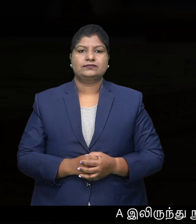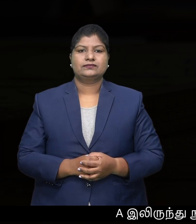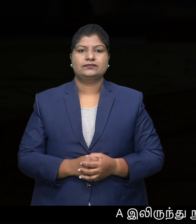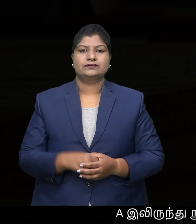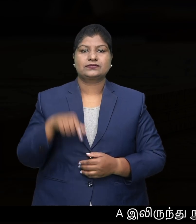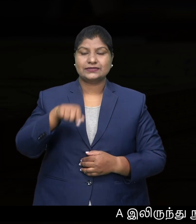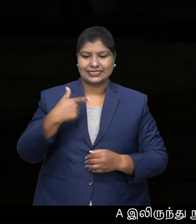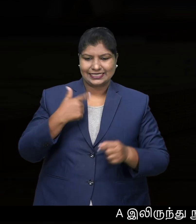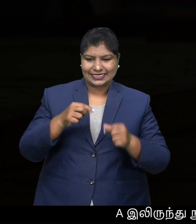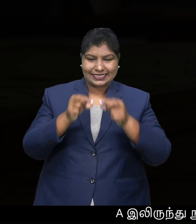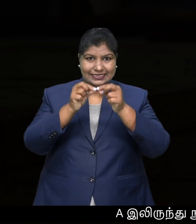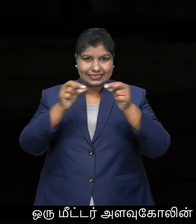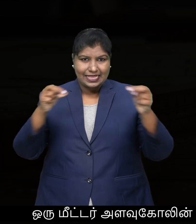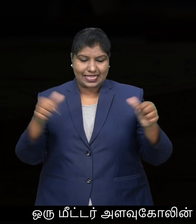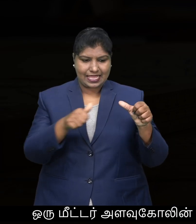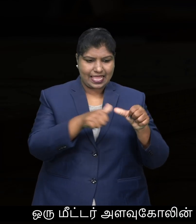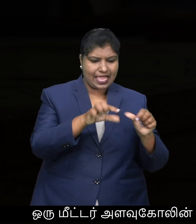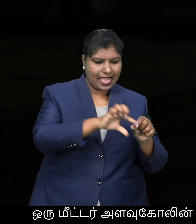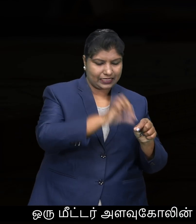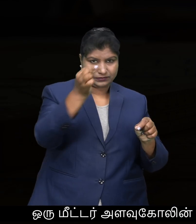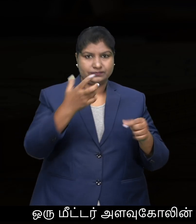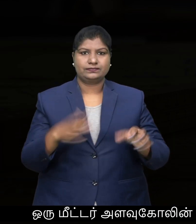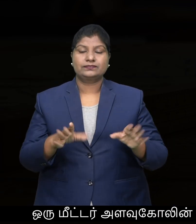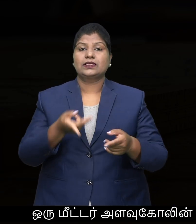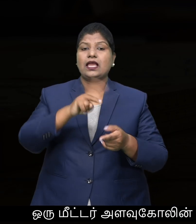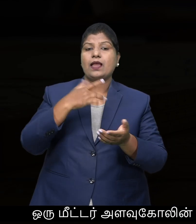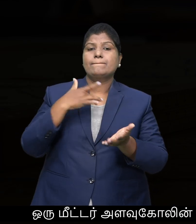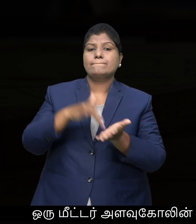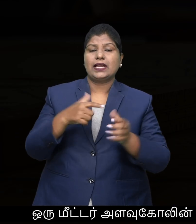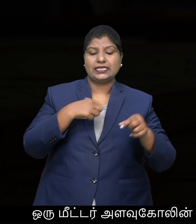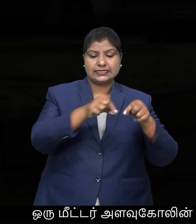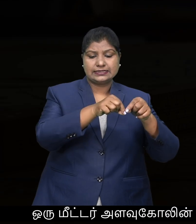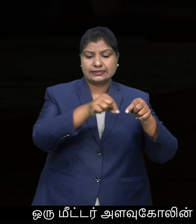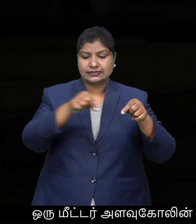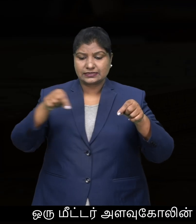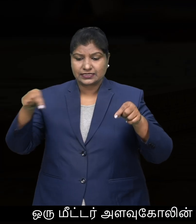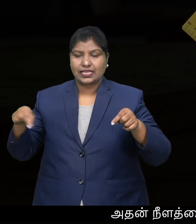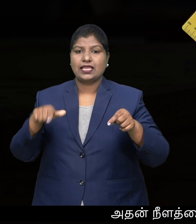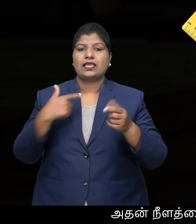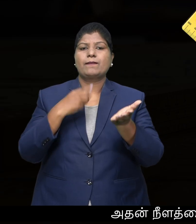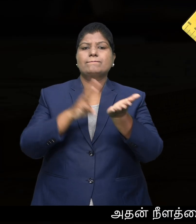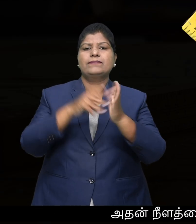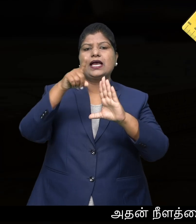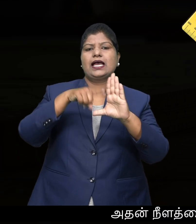ஏவிலிருந்து நூலை அகற்றி 1 மீட்டர் அளவுகோலின் நீளத்திற்கு நேராக வைத்து அதன் நீளத்தை